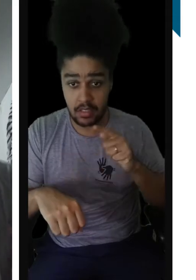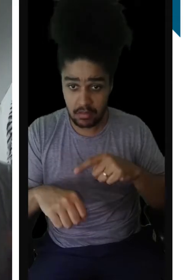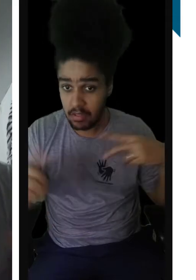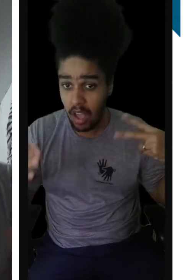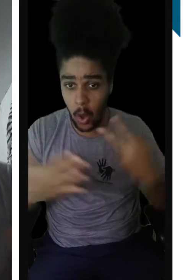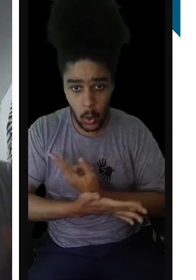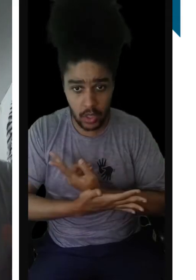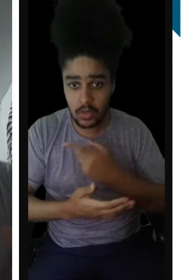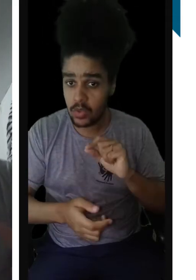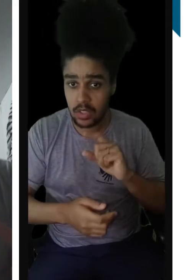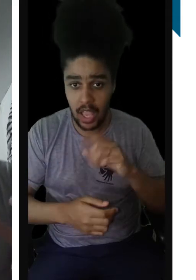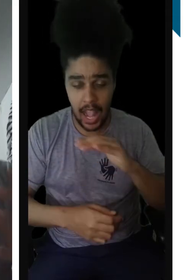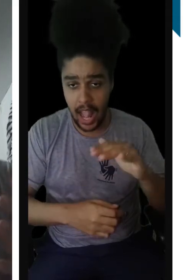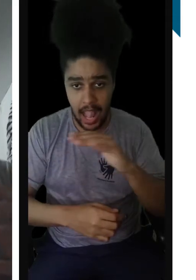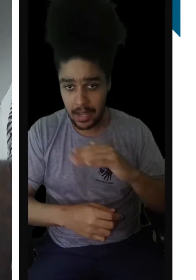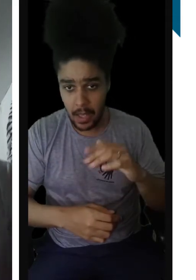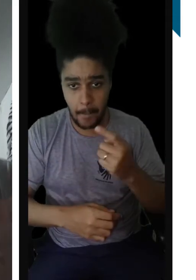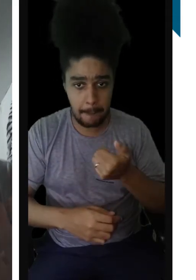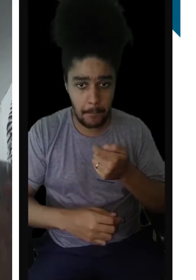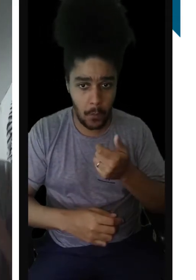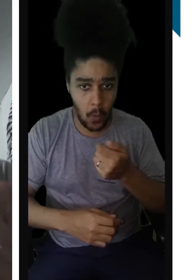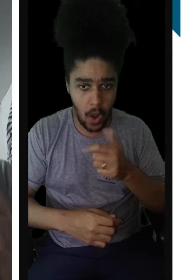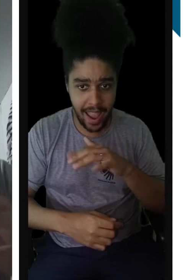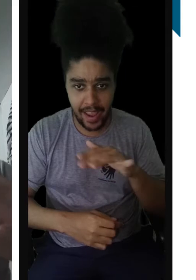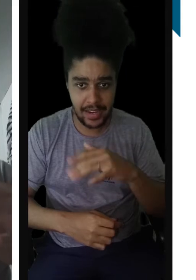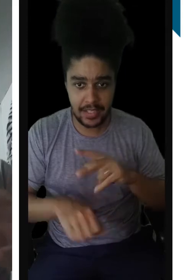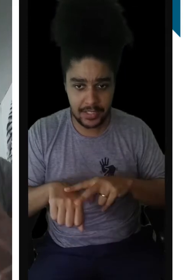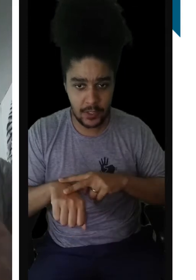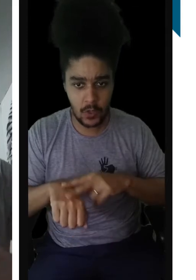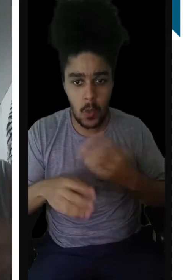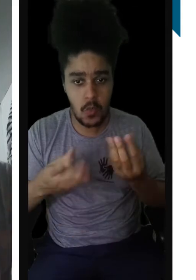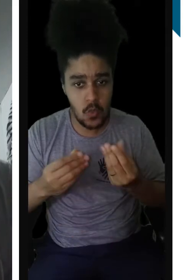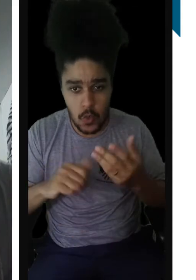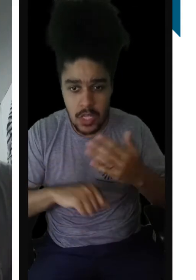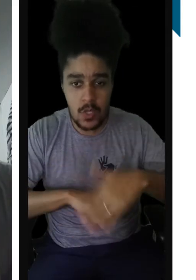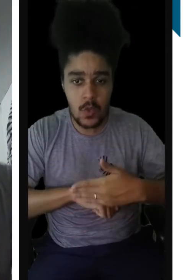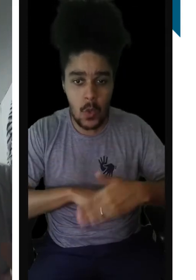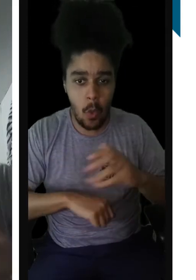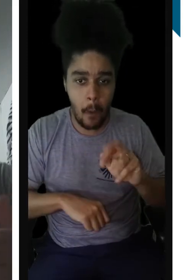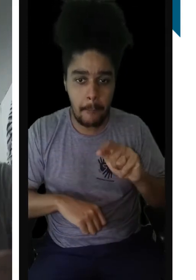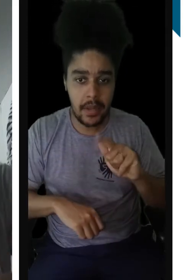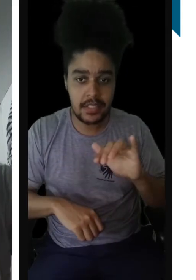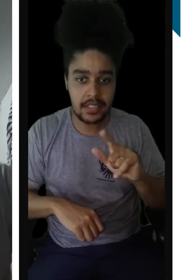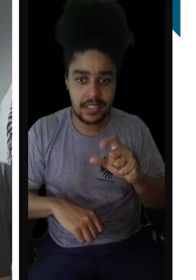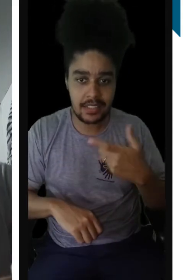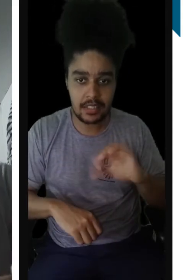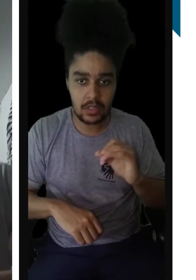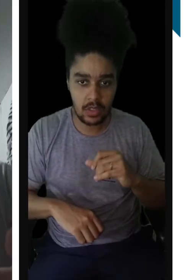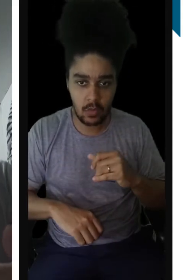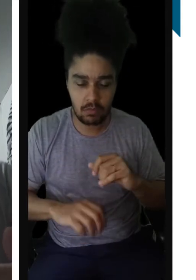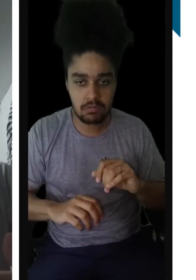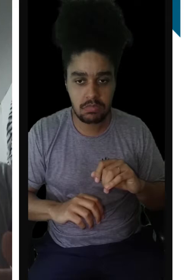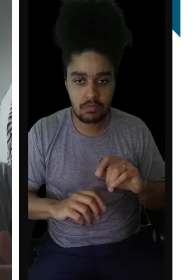vai fazer, né, que áreas com pouca área verde, ou seja, com muita urbanização, com nível